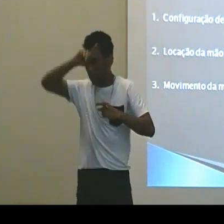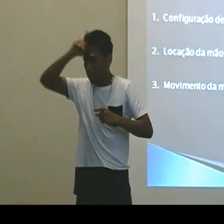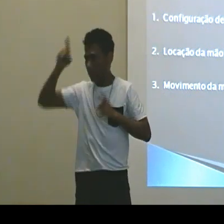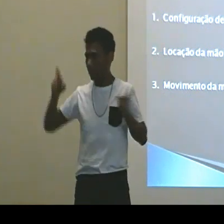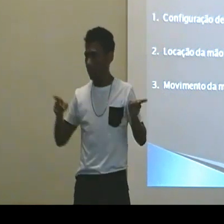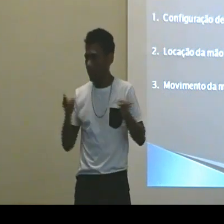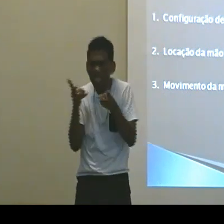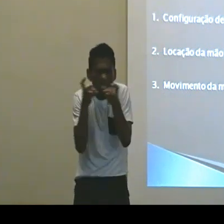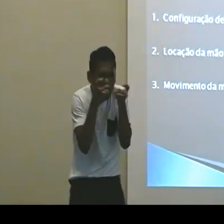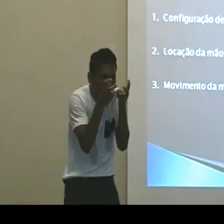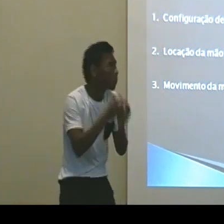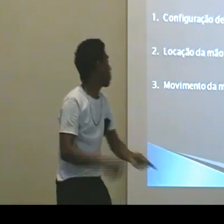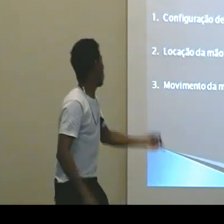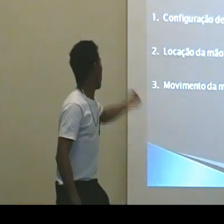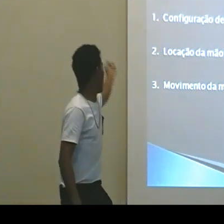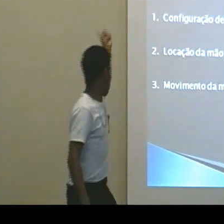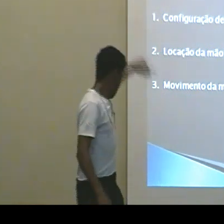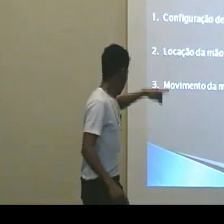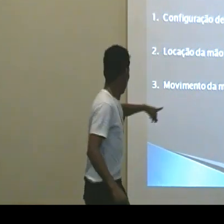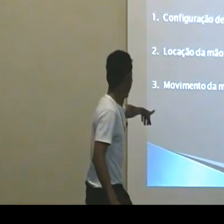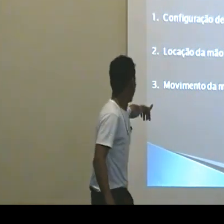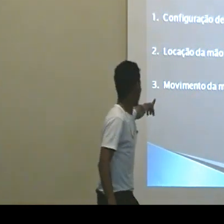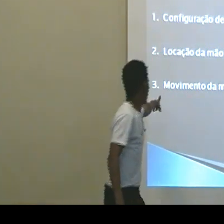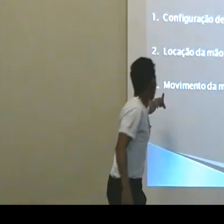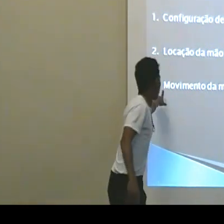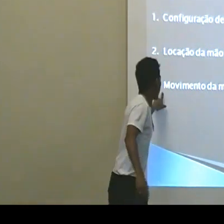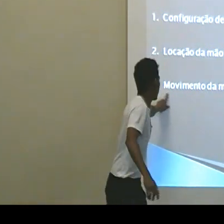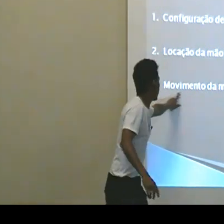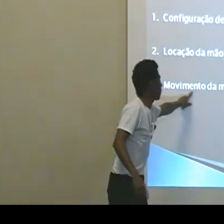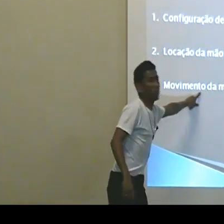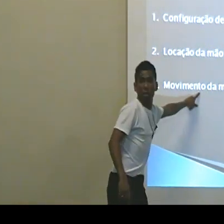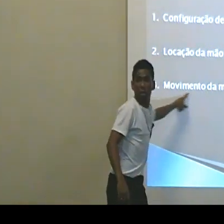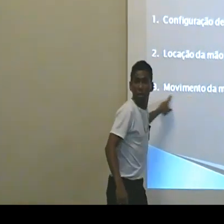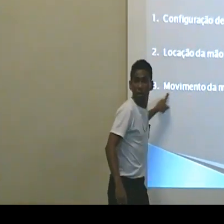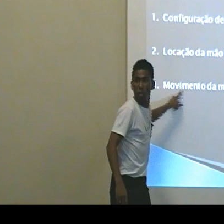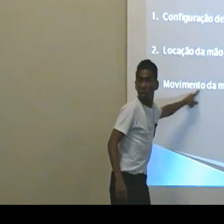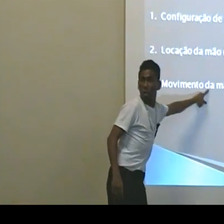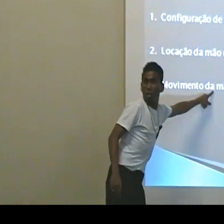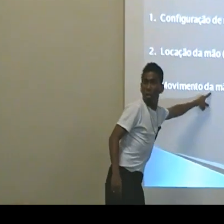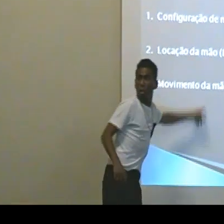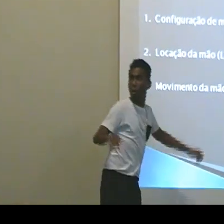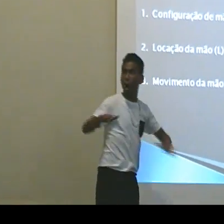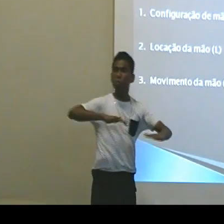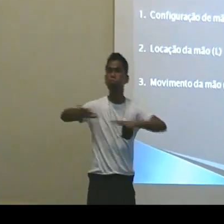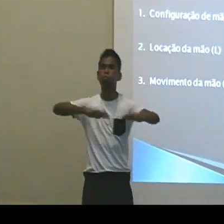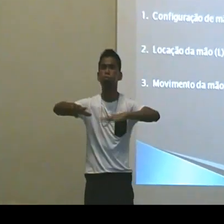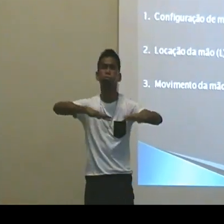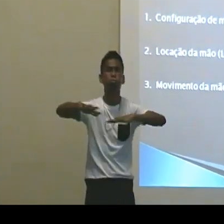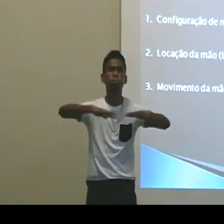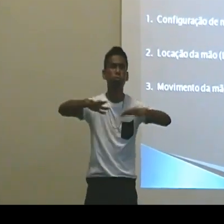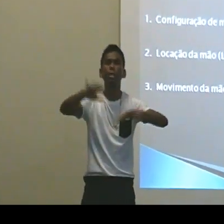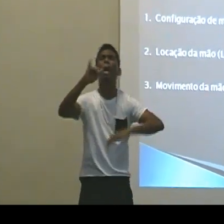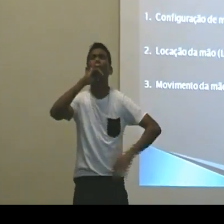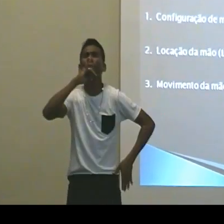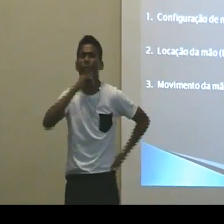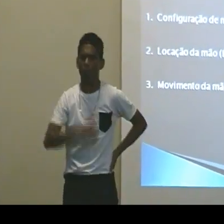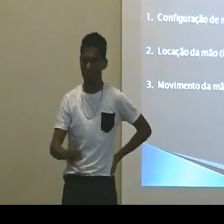corpo. Ele percebeu isso e registrou. Outra coisa era movimento.